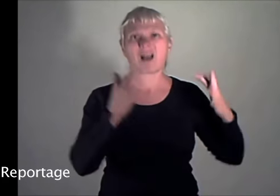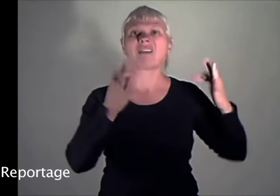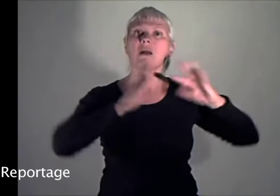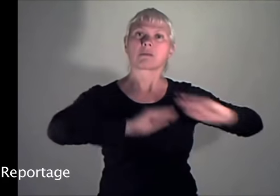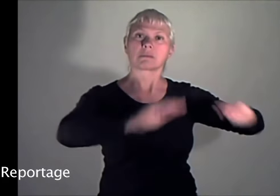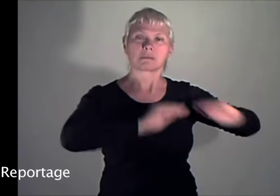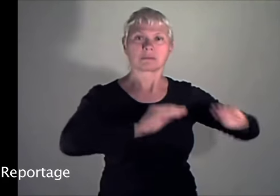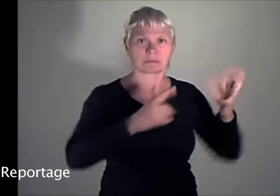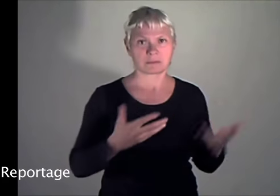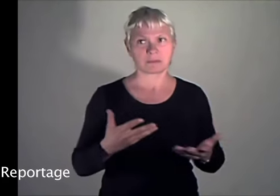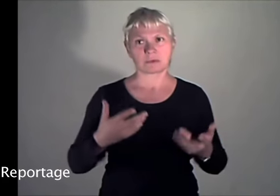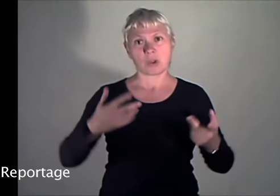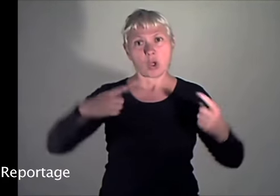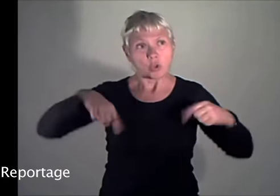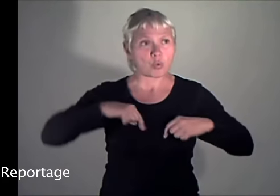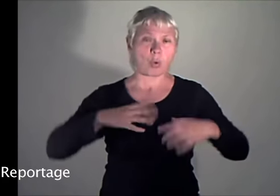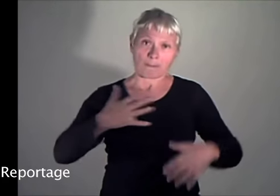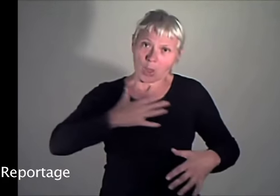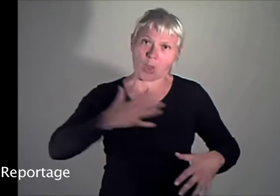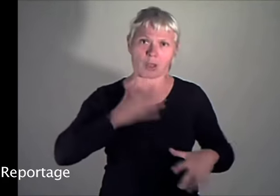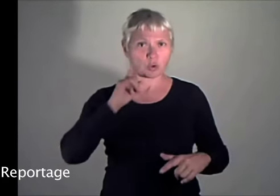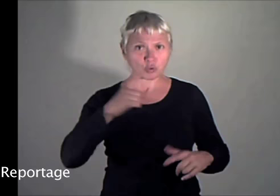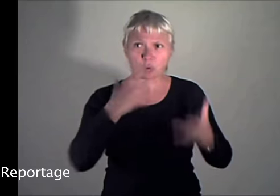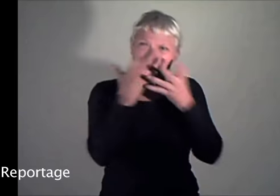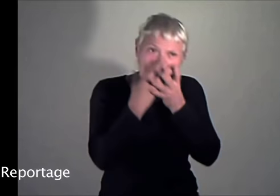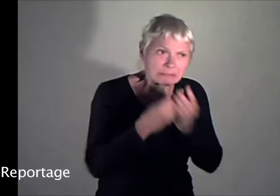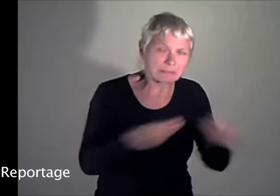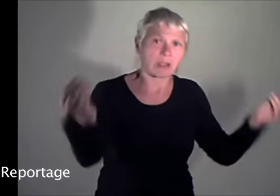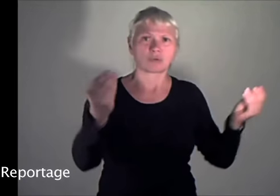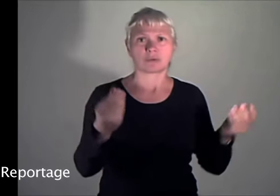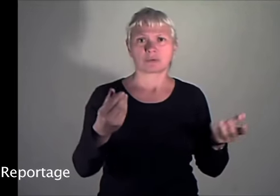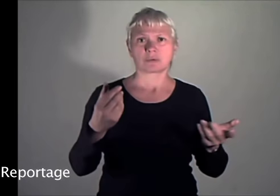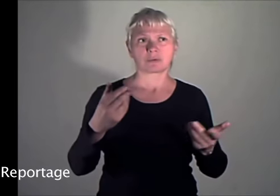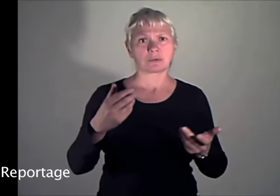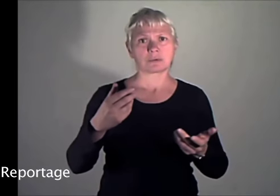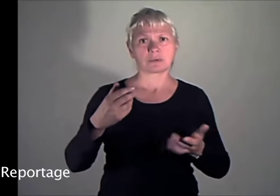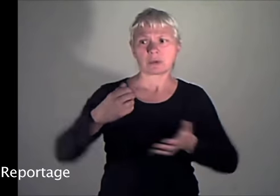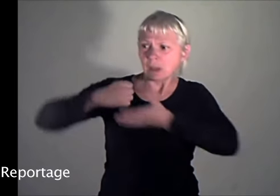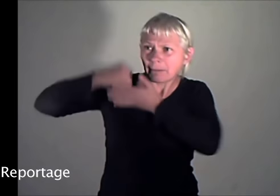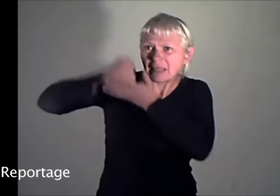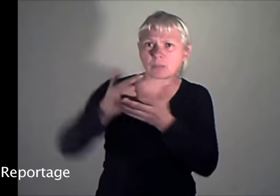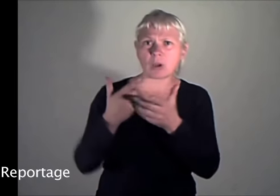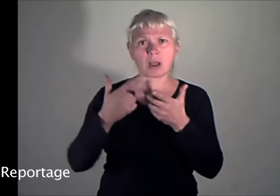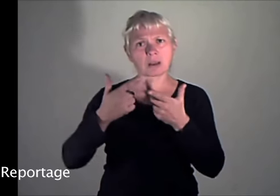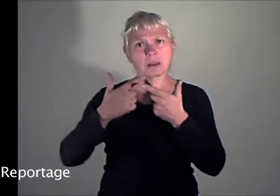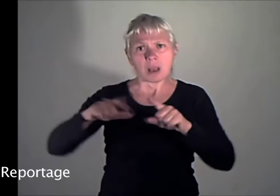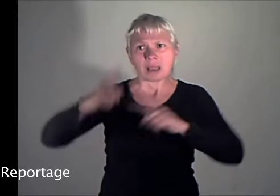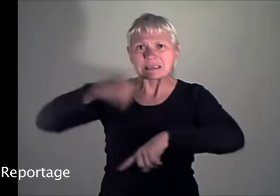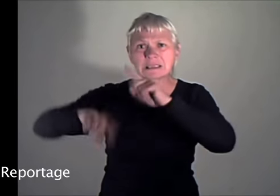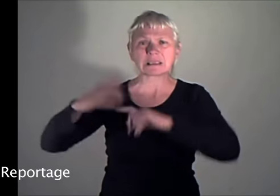vue de l'enseignement, quoi. Là, on se fait un gros souci, on a peur que les sourds disparaissent, en fait, si tu veux. Le patrimoine linguistique